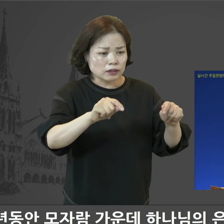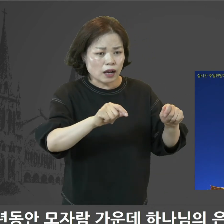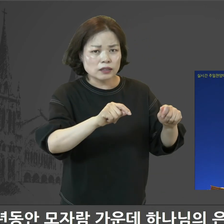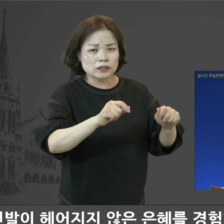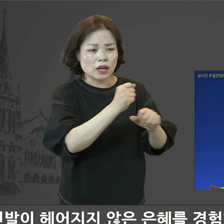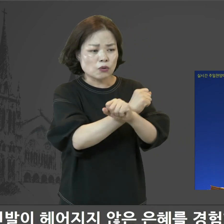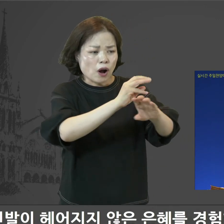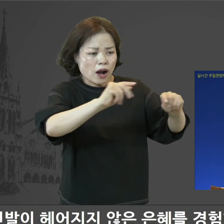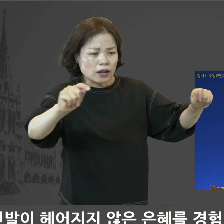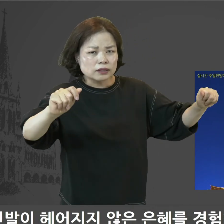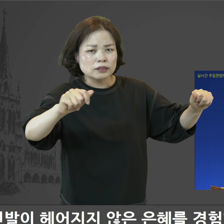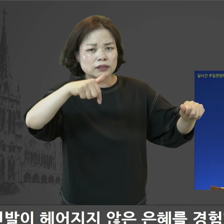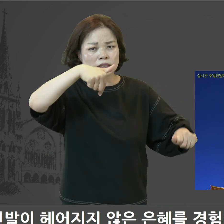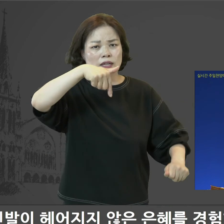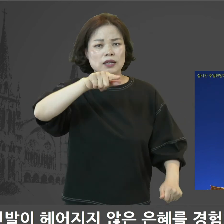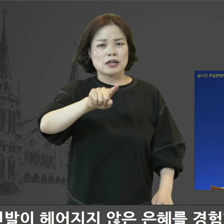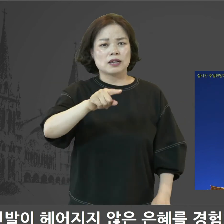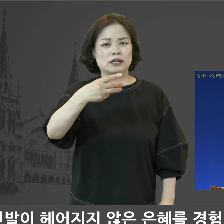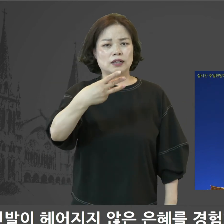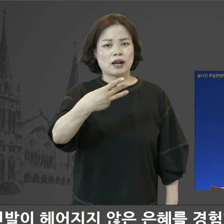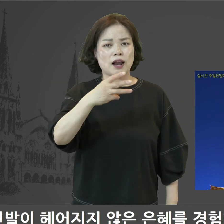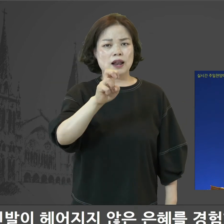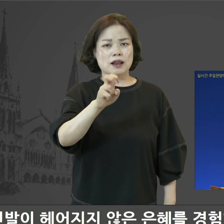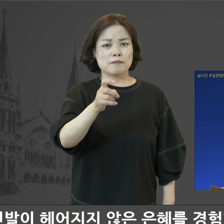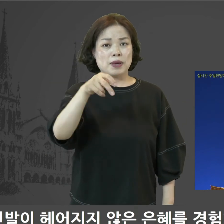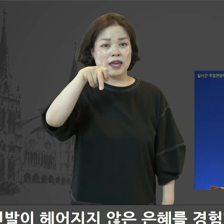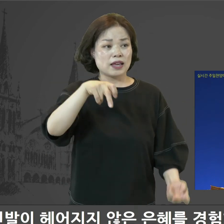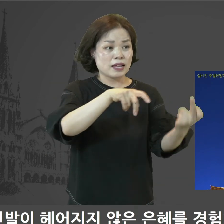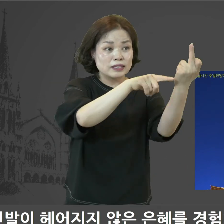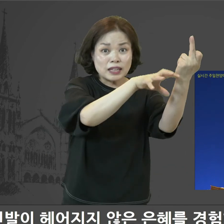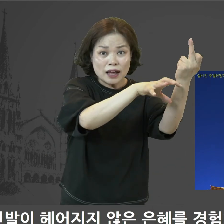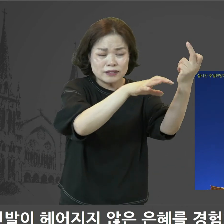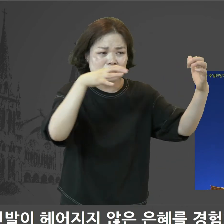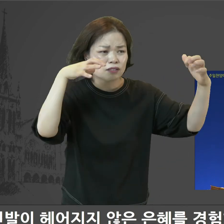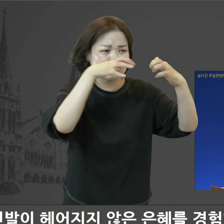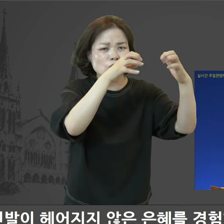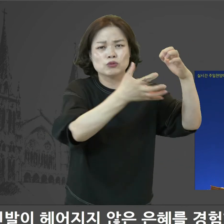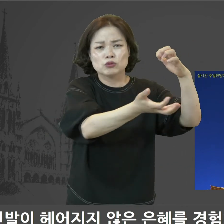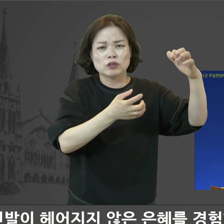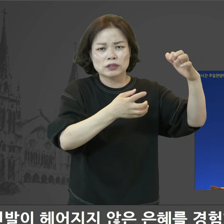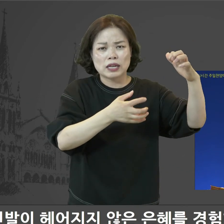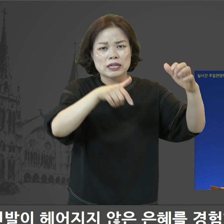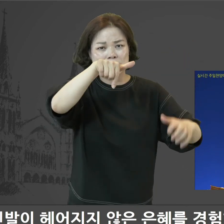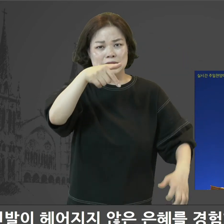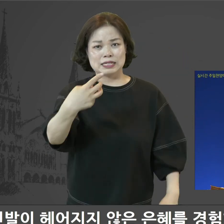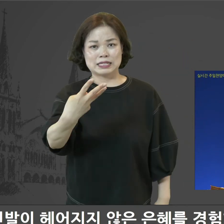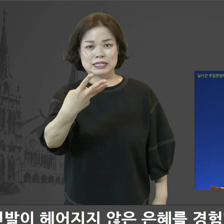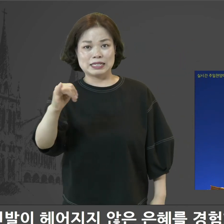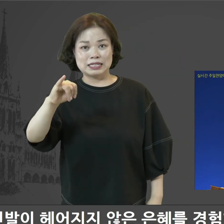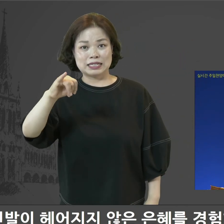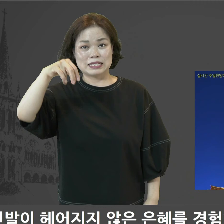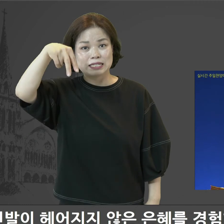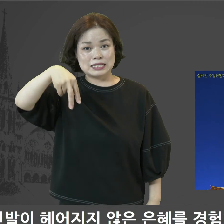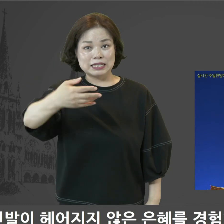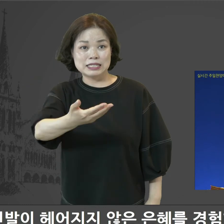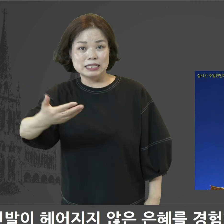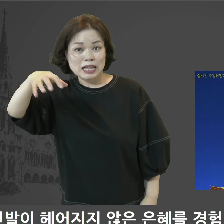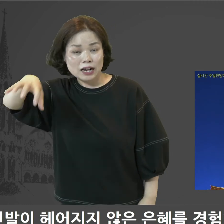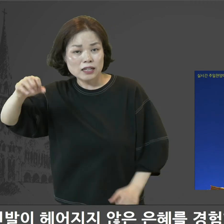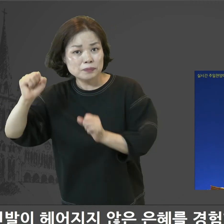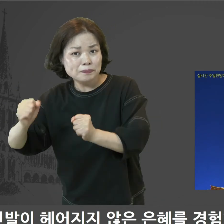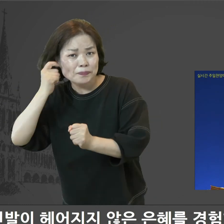생활을 갈멜살 전투 전에 그릿시내가에 과연 머물게 하실까? 그 시간과 그 장소를